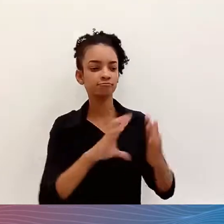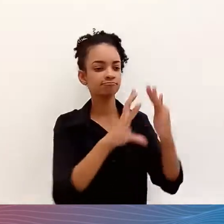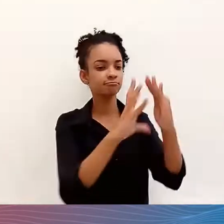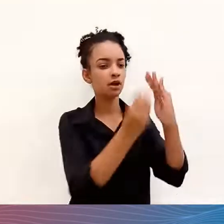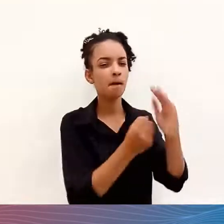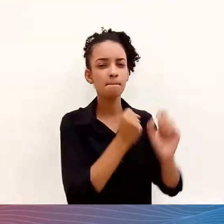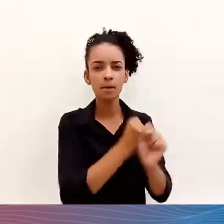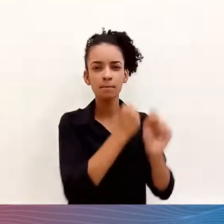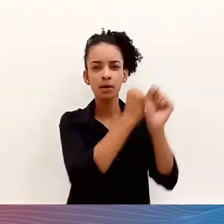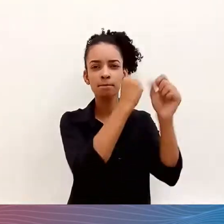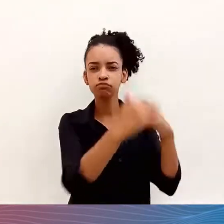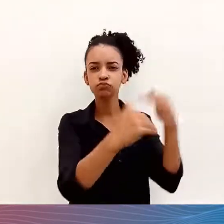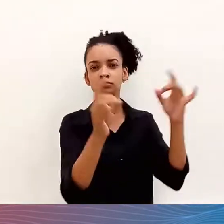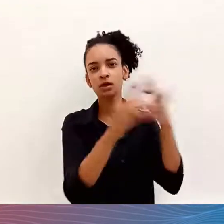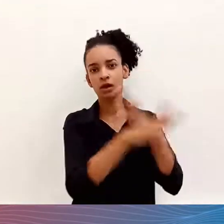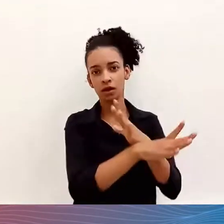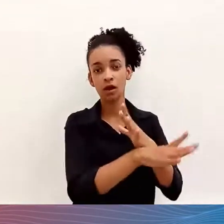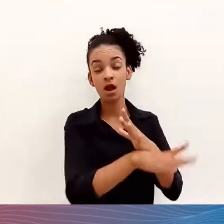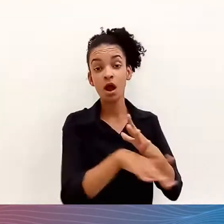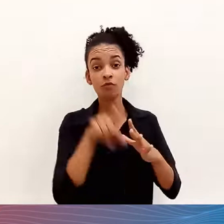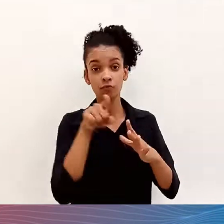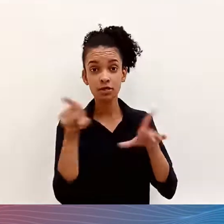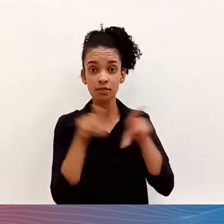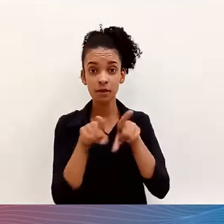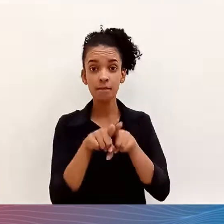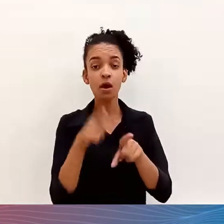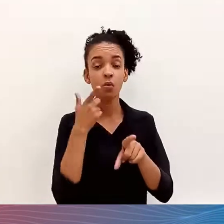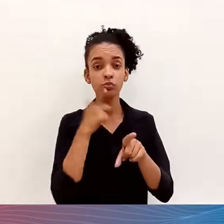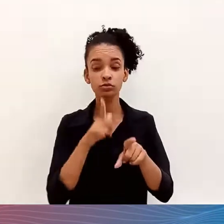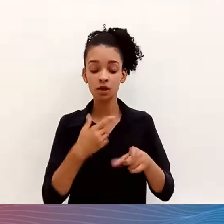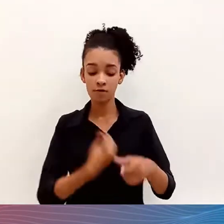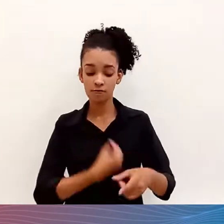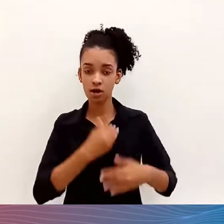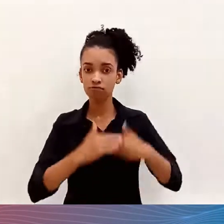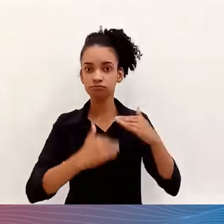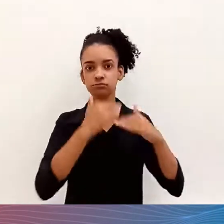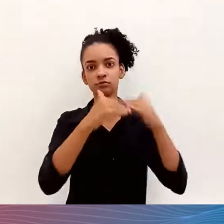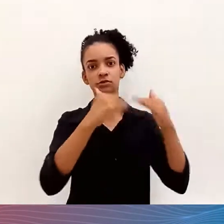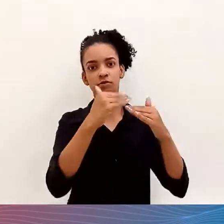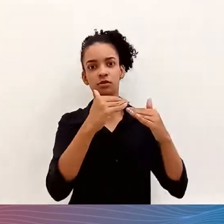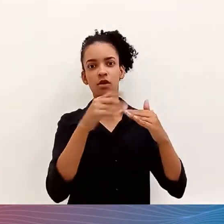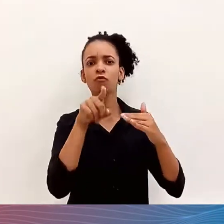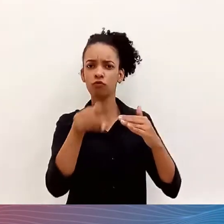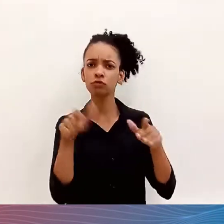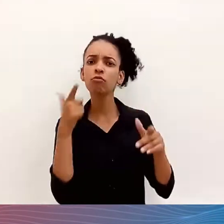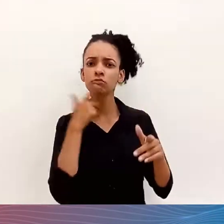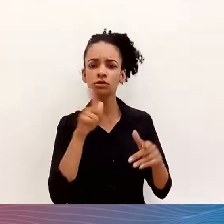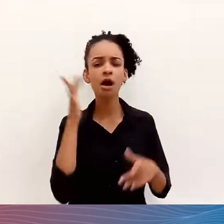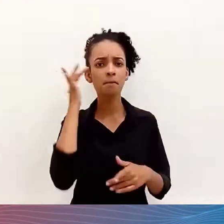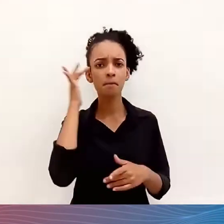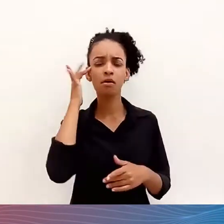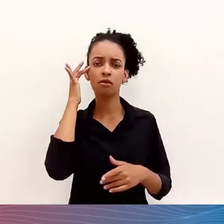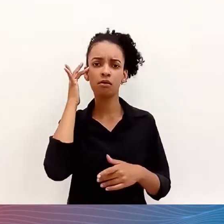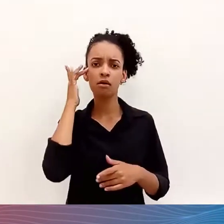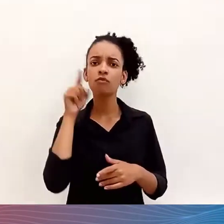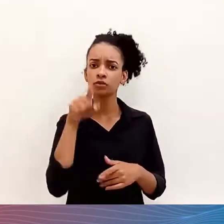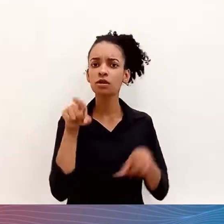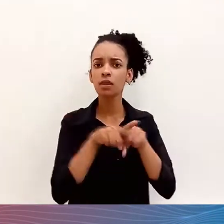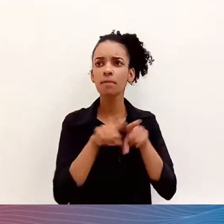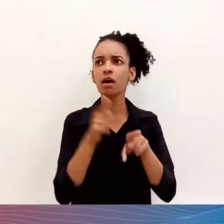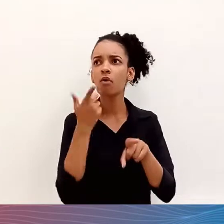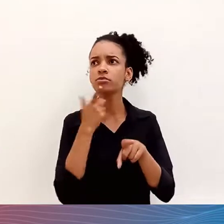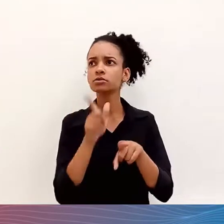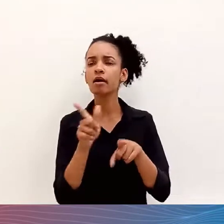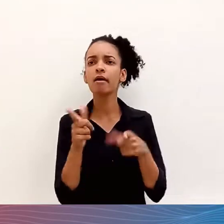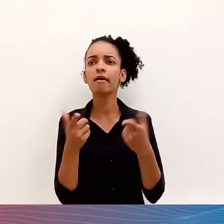você crescerá em vida. Pelo fluir da sua graça, você amadurecerá. Pelo fluir da sua graça, você exercerá o